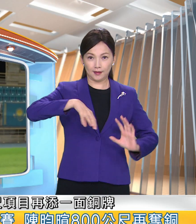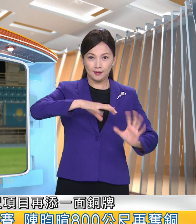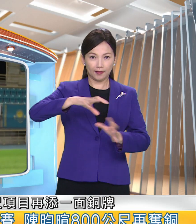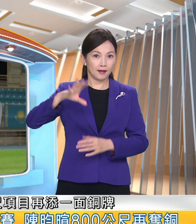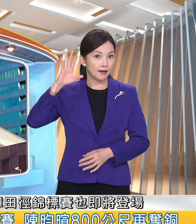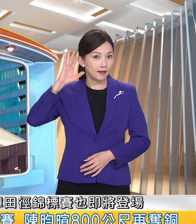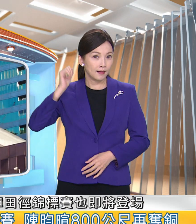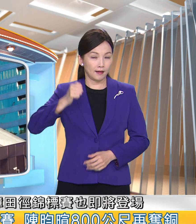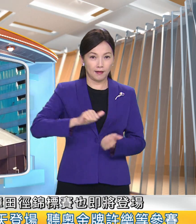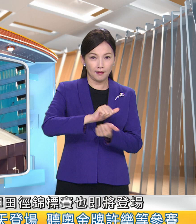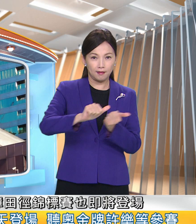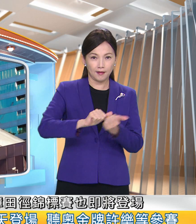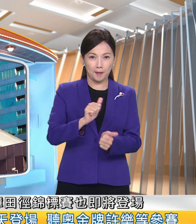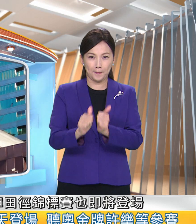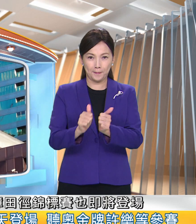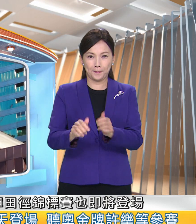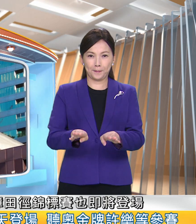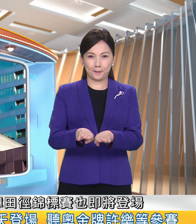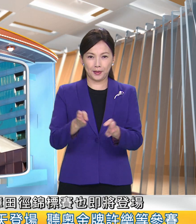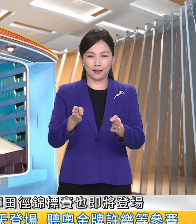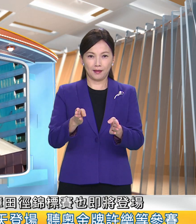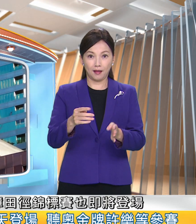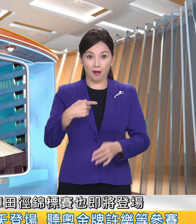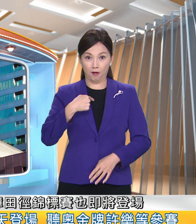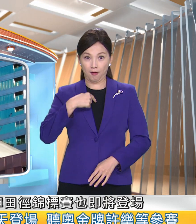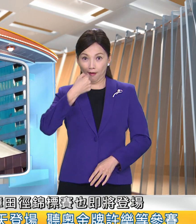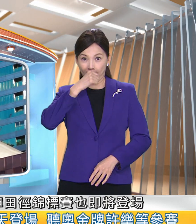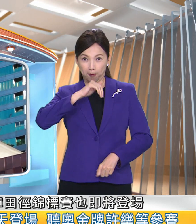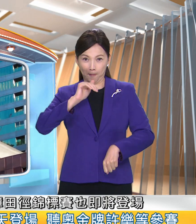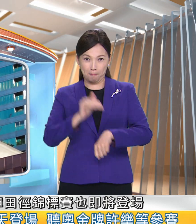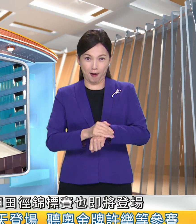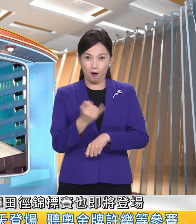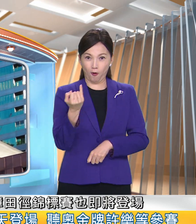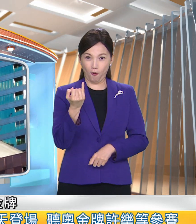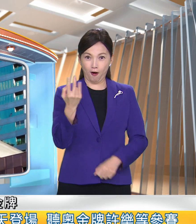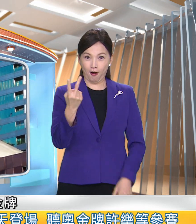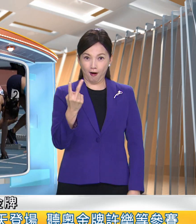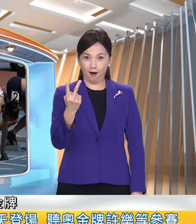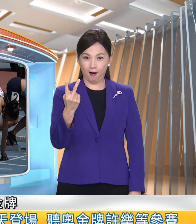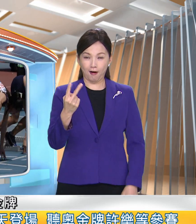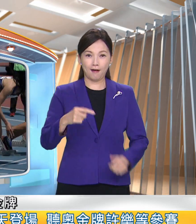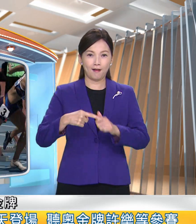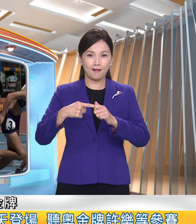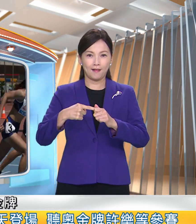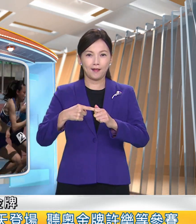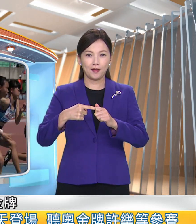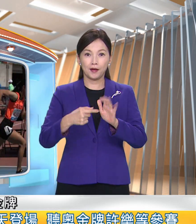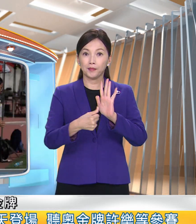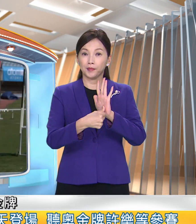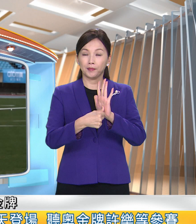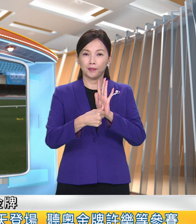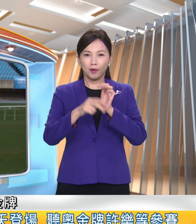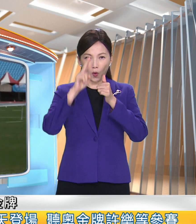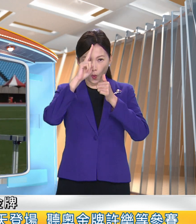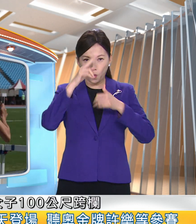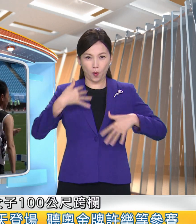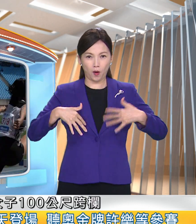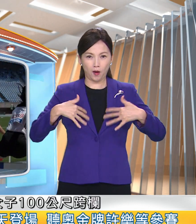后天世界听障田径锦标赛也即将登场，包括上届听奥金牌，也是世